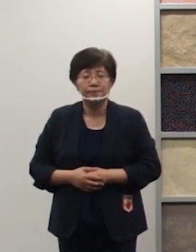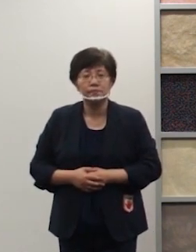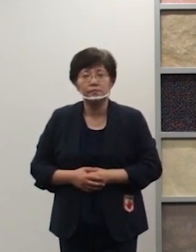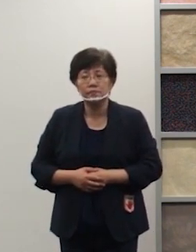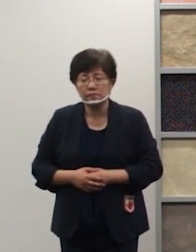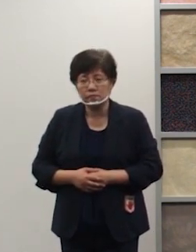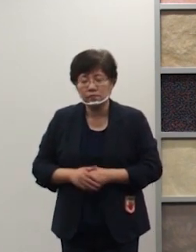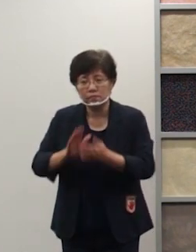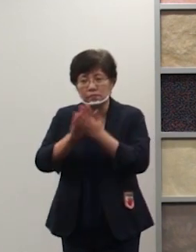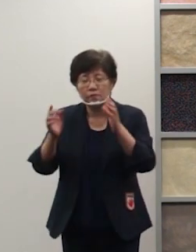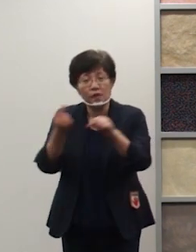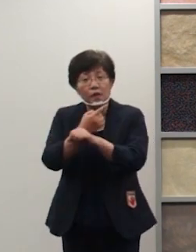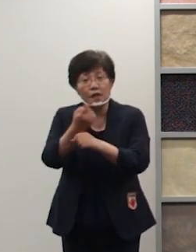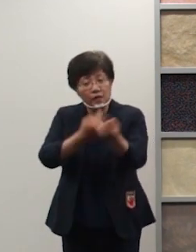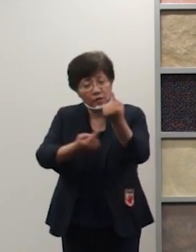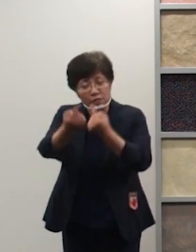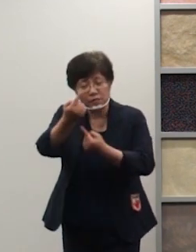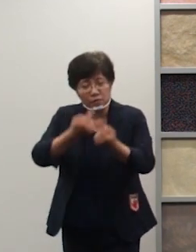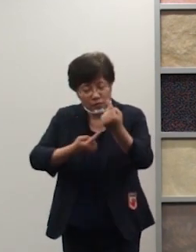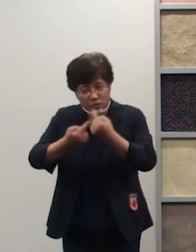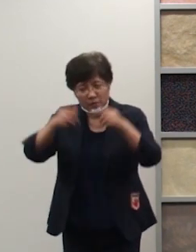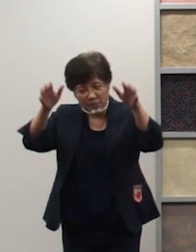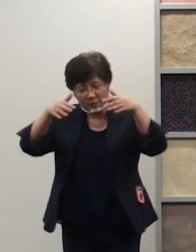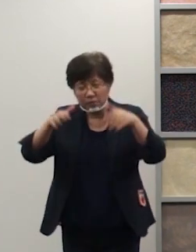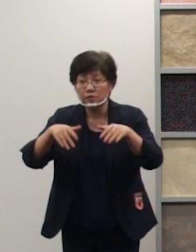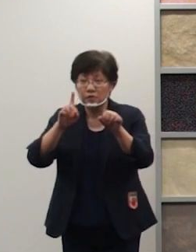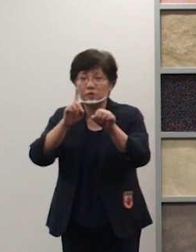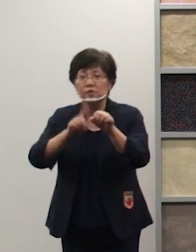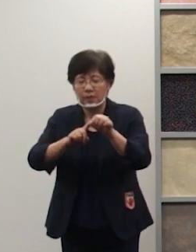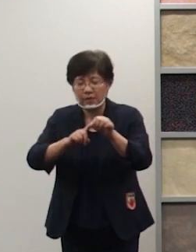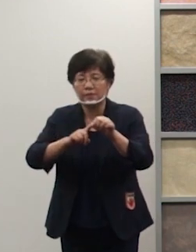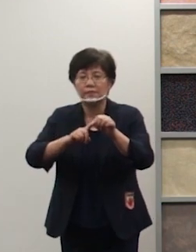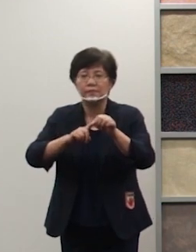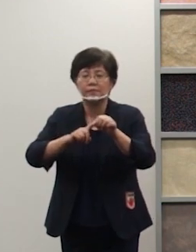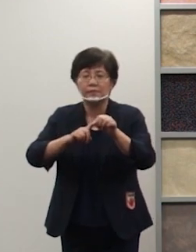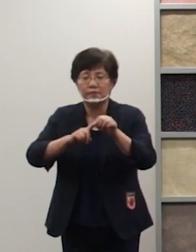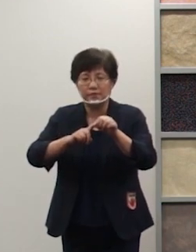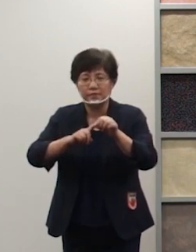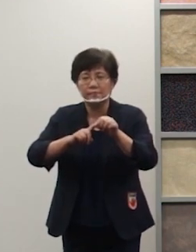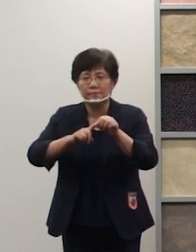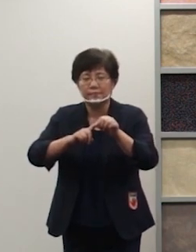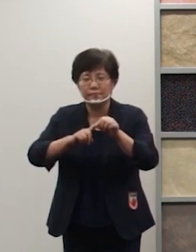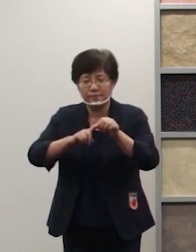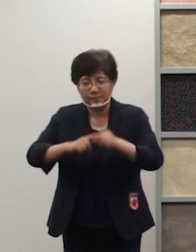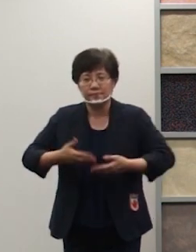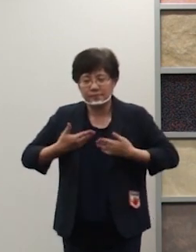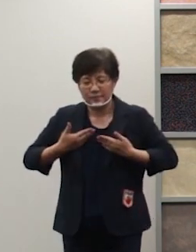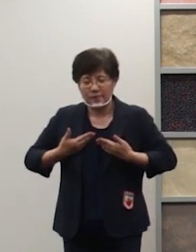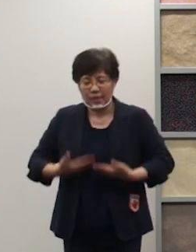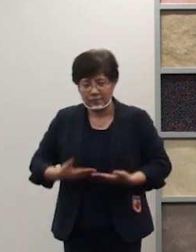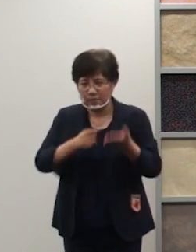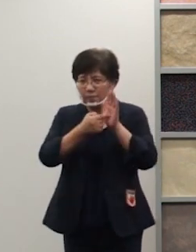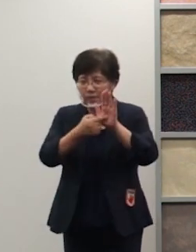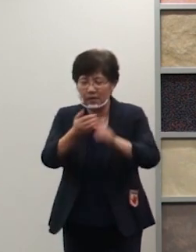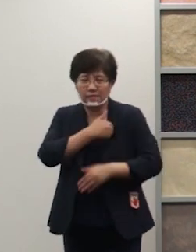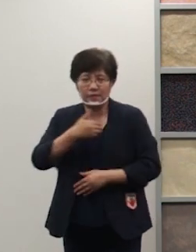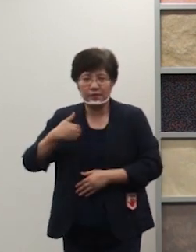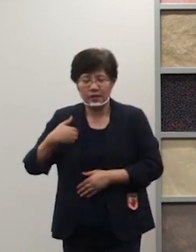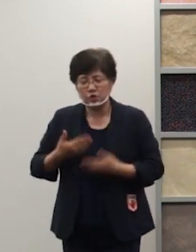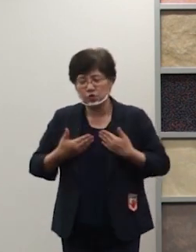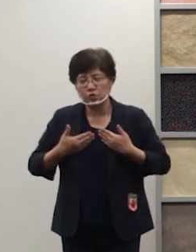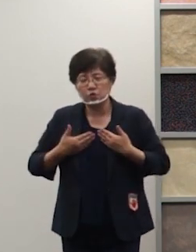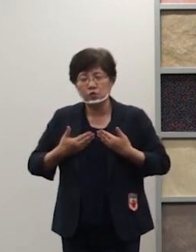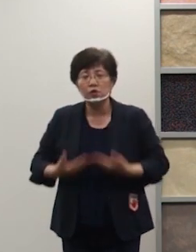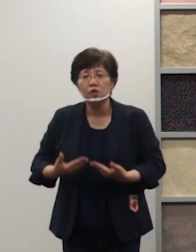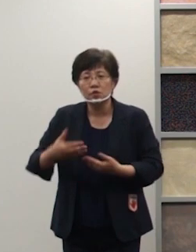訪者を呼び込むために重要な要素となります安全、そしてそれに対する安心を公的に示すグリーンゾーン